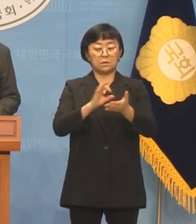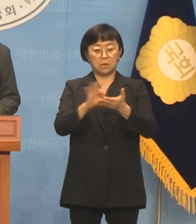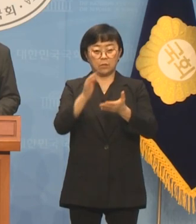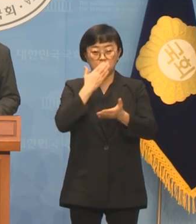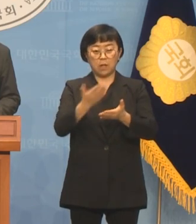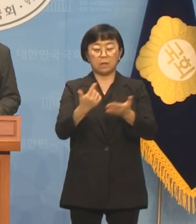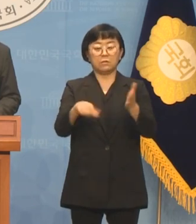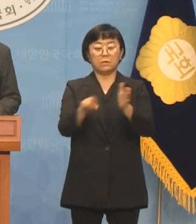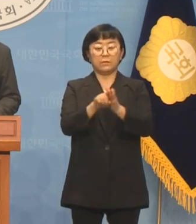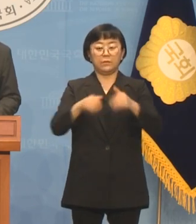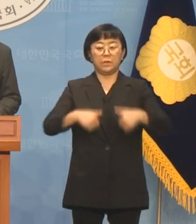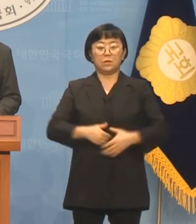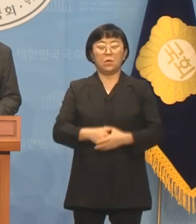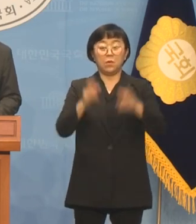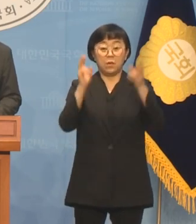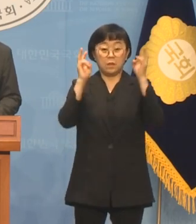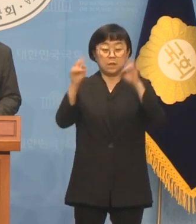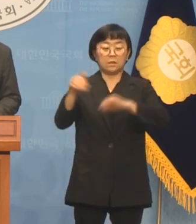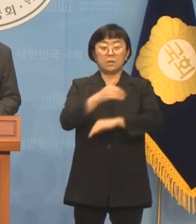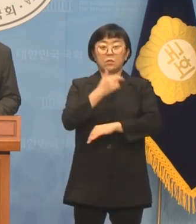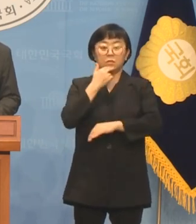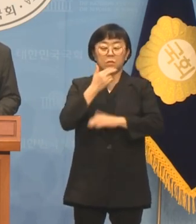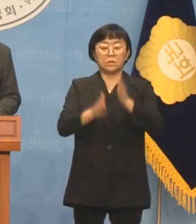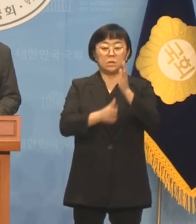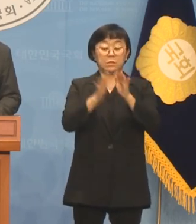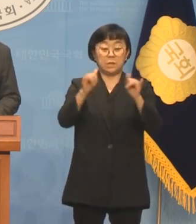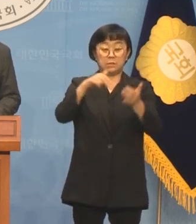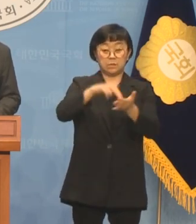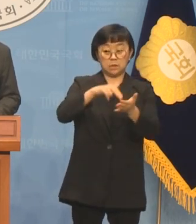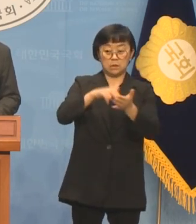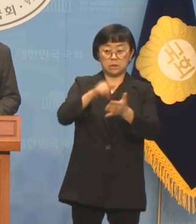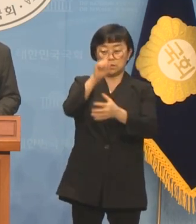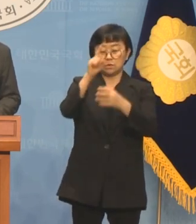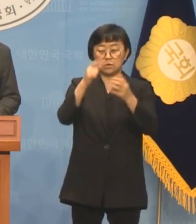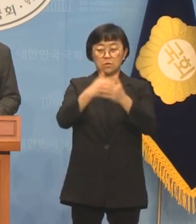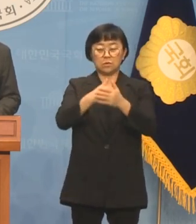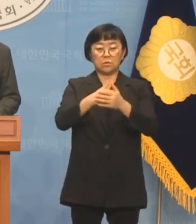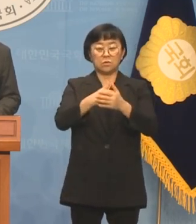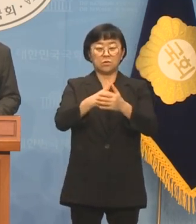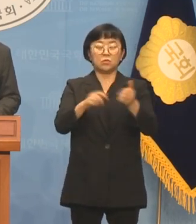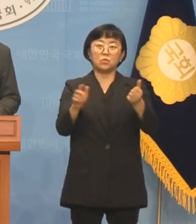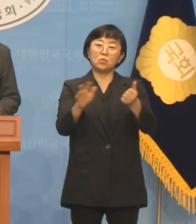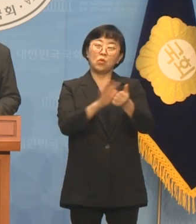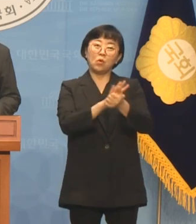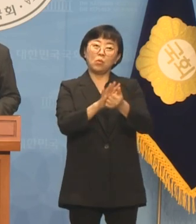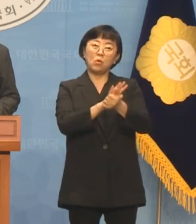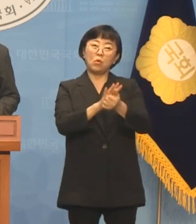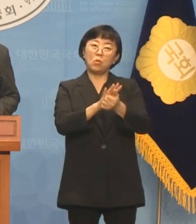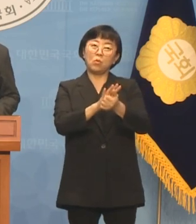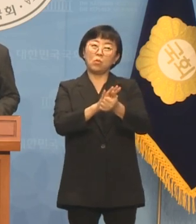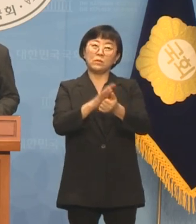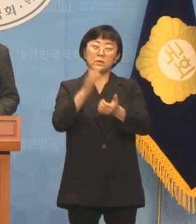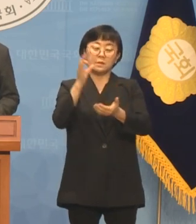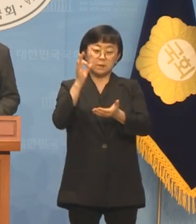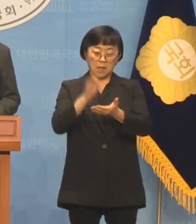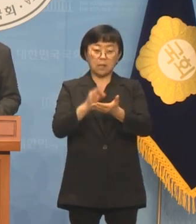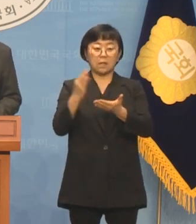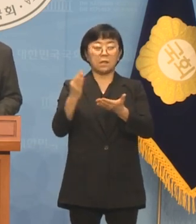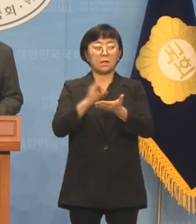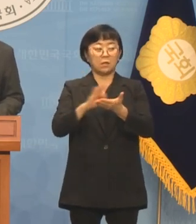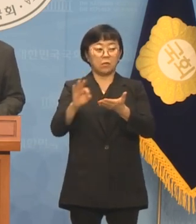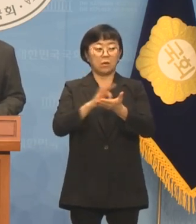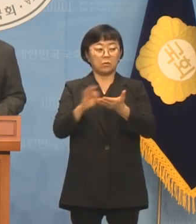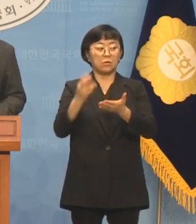하는 것입니다. 직장에 다니지 않는 시민들의 경우 정부 돌봄 서비스를 저비용으로 이용하게 하는 것도 함께 검토해 나갈